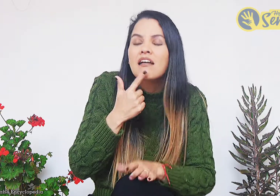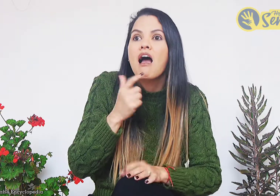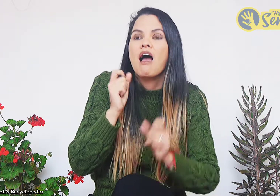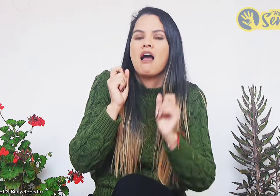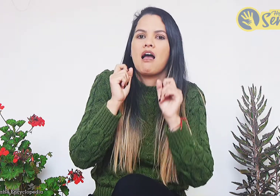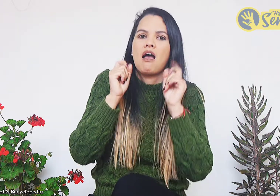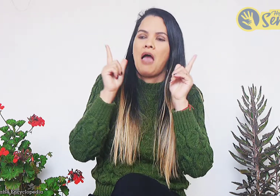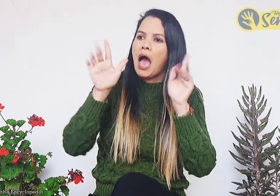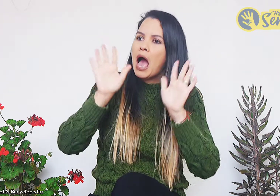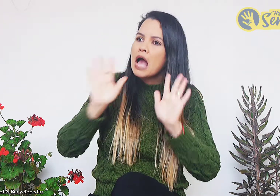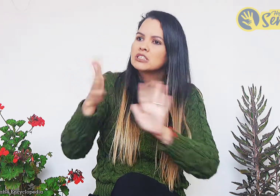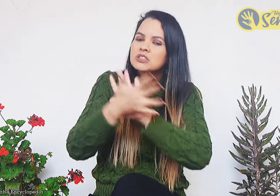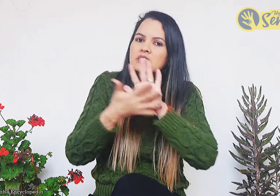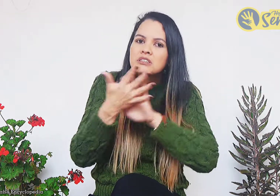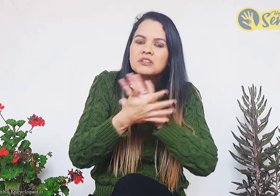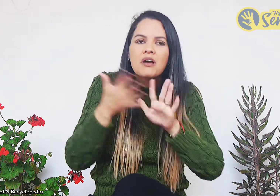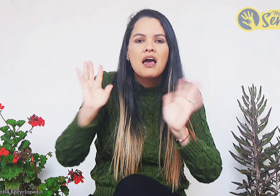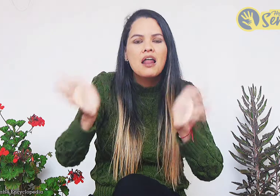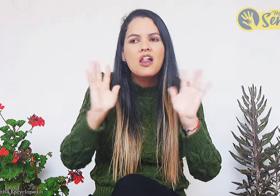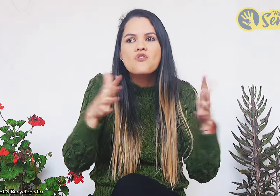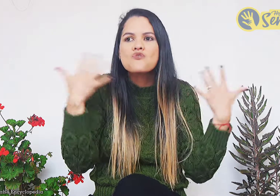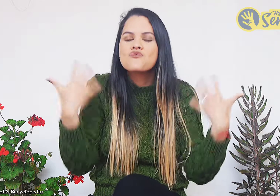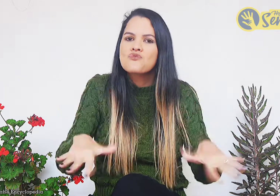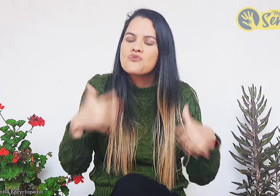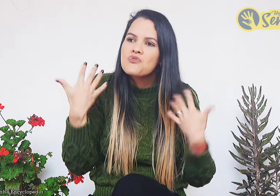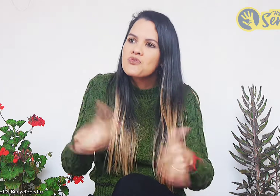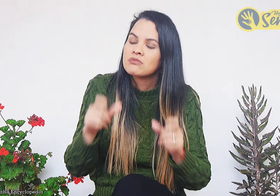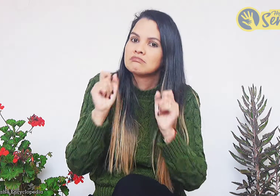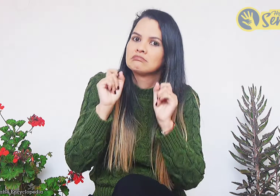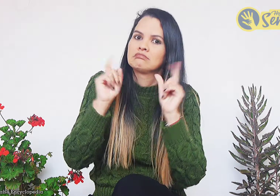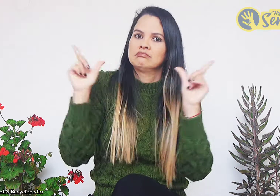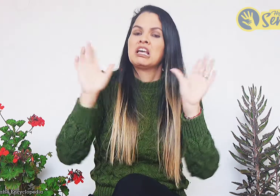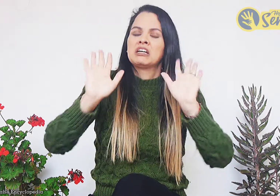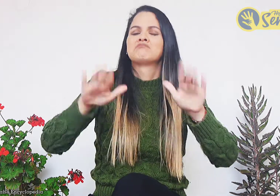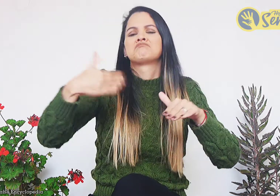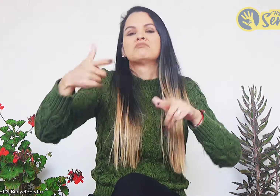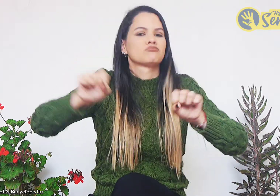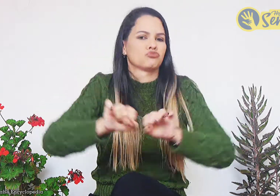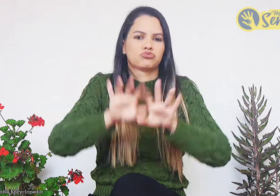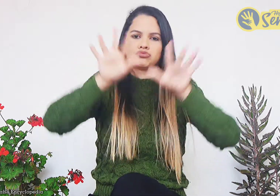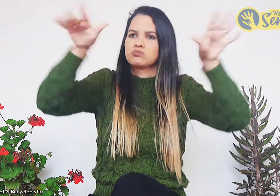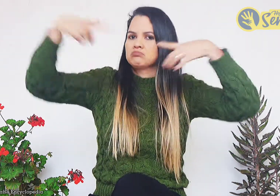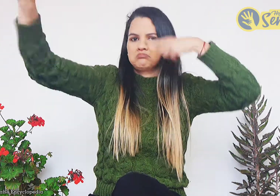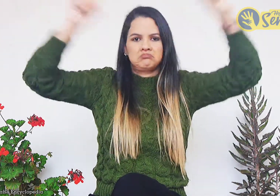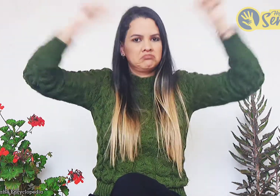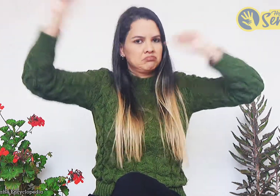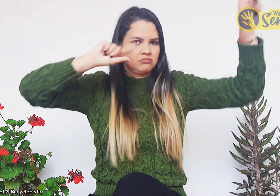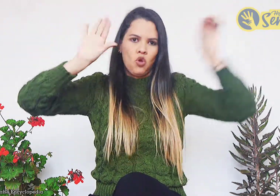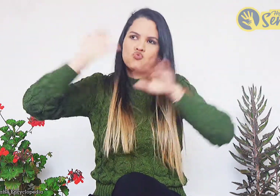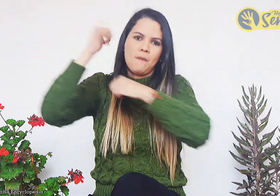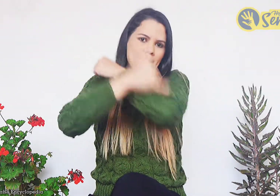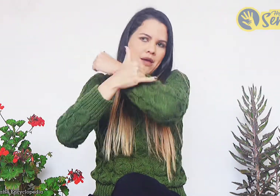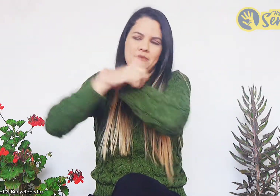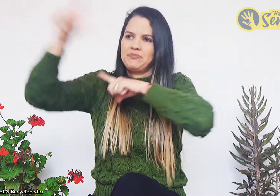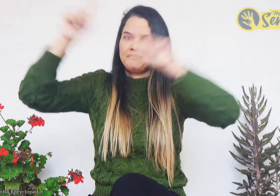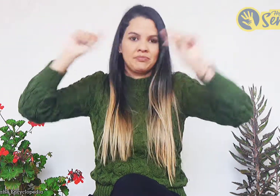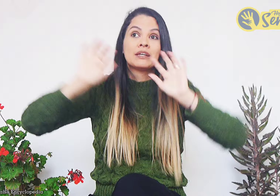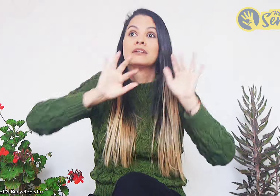poder entenderse a cabalidad. Esto fue algo sorprendente realmente. Se extendió esta información a través del mundo y